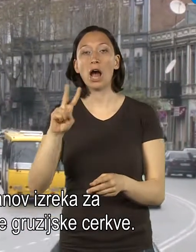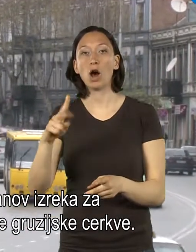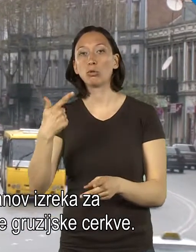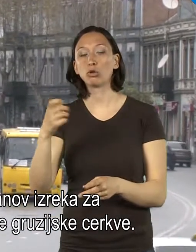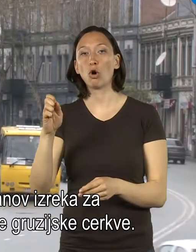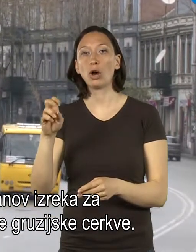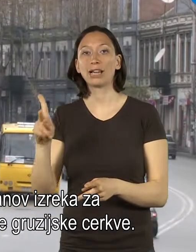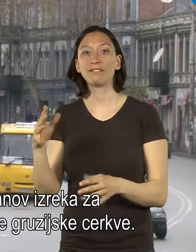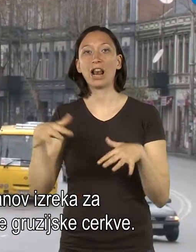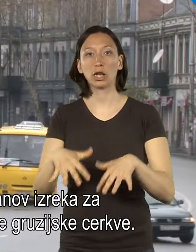cerkve.